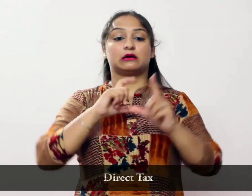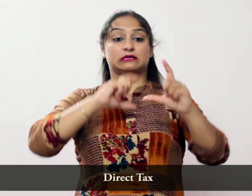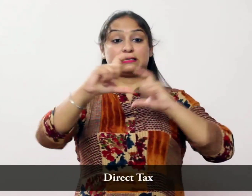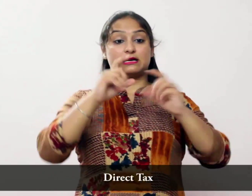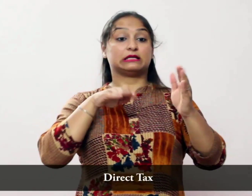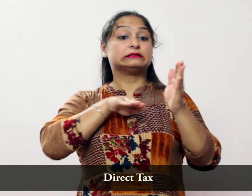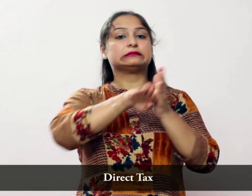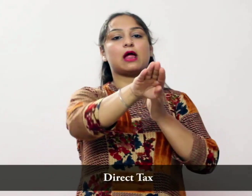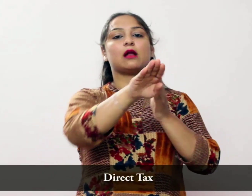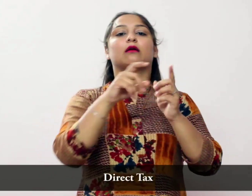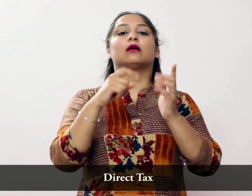प्रत्यक्ष टैक्स।